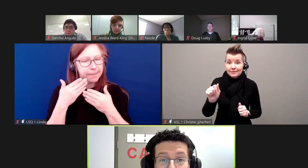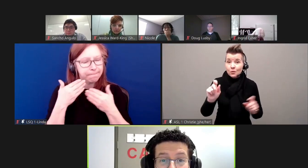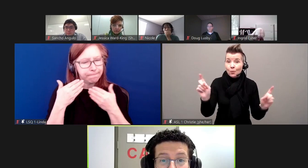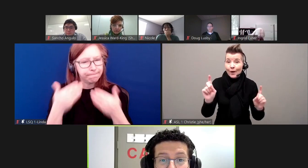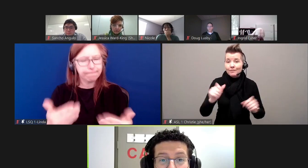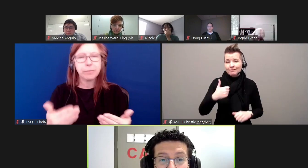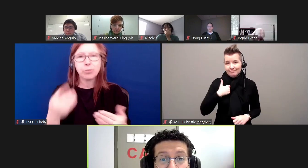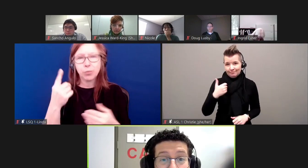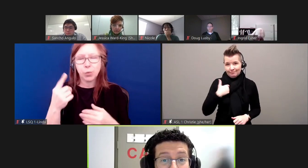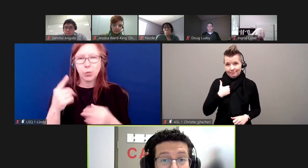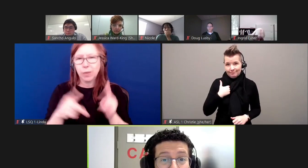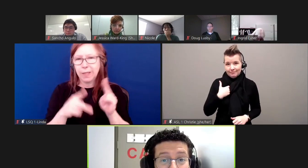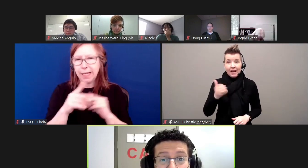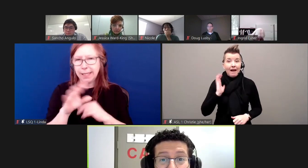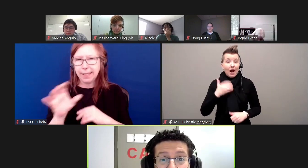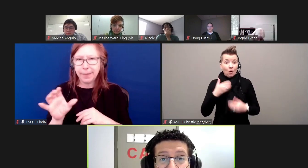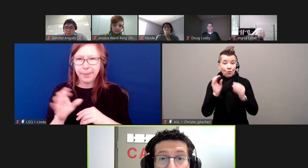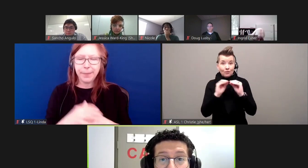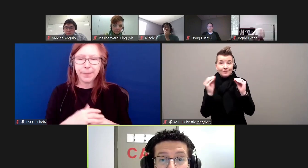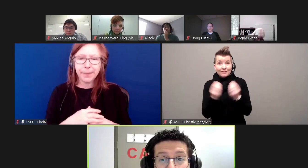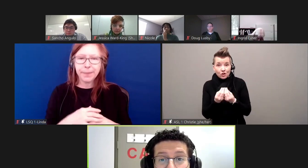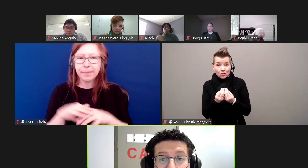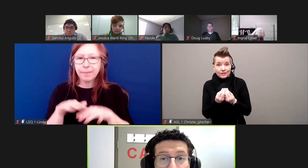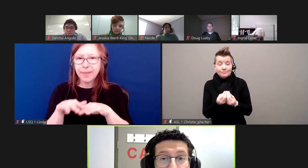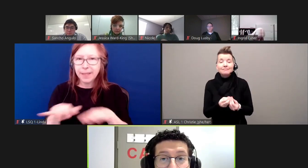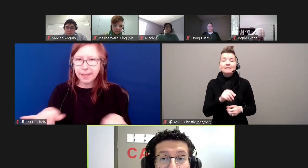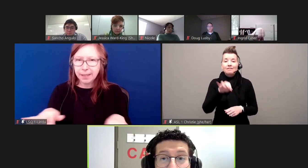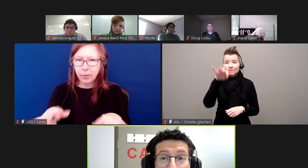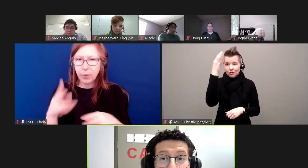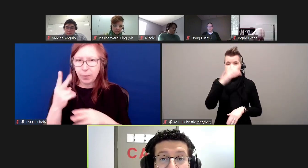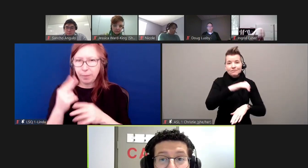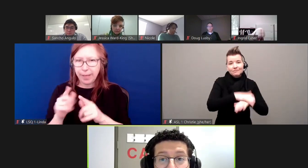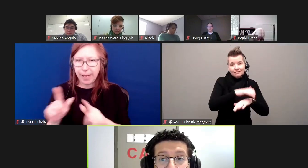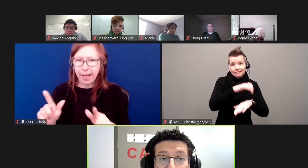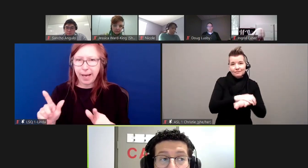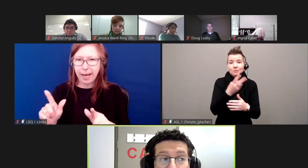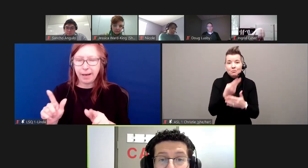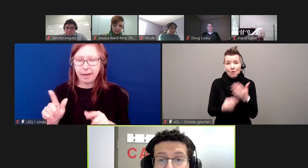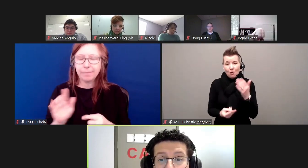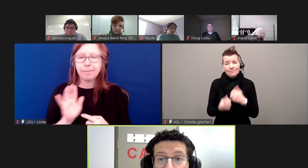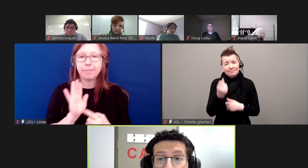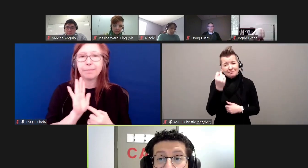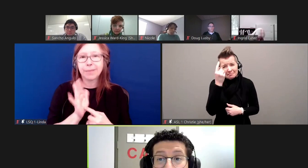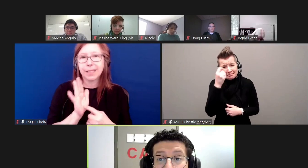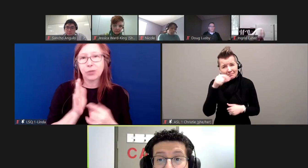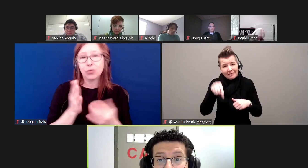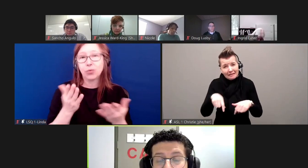Canadiens. C'est un réseau bilingue. Toutefois, l'événement d'aujourd'hui